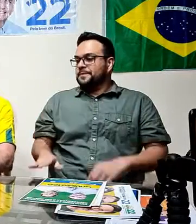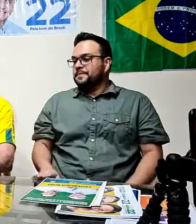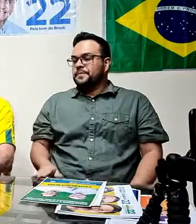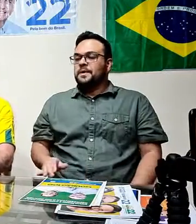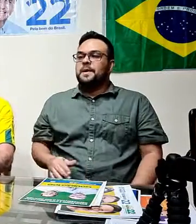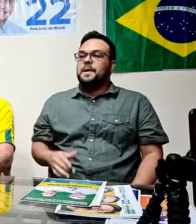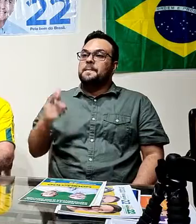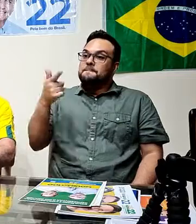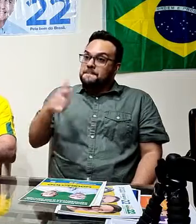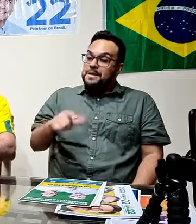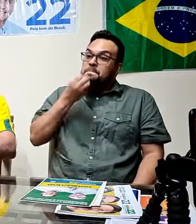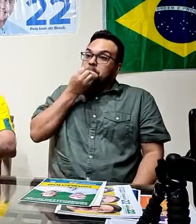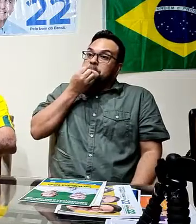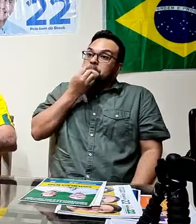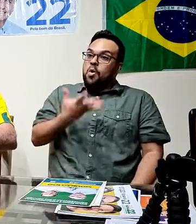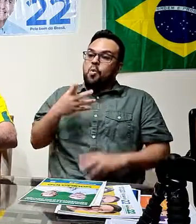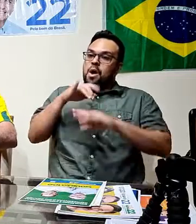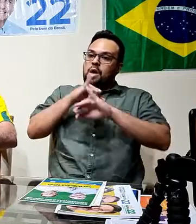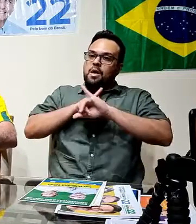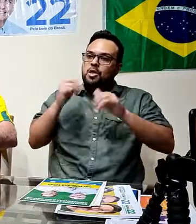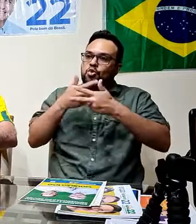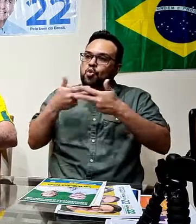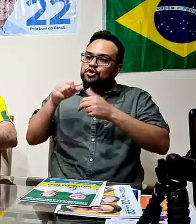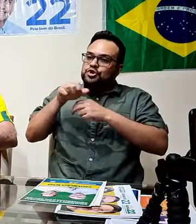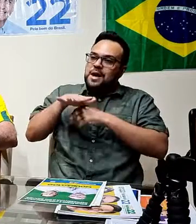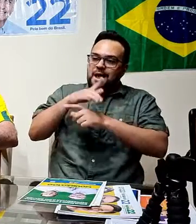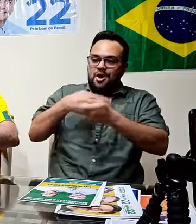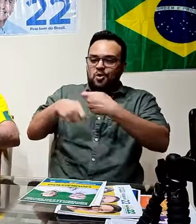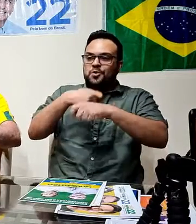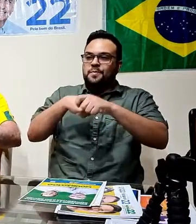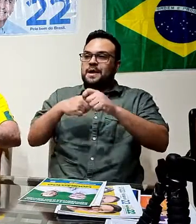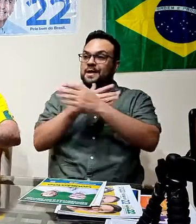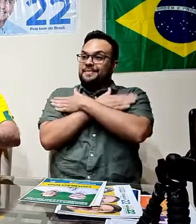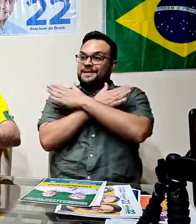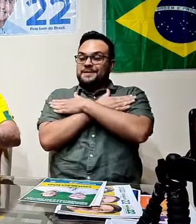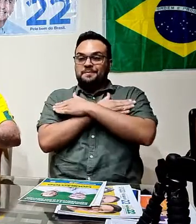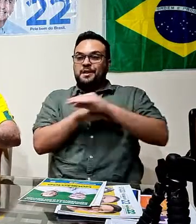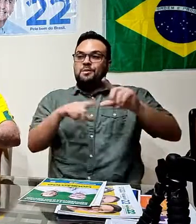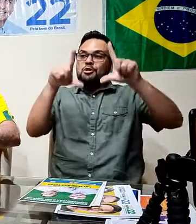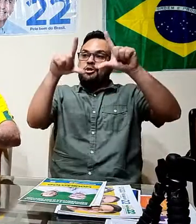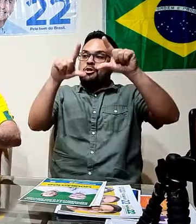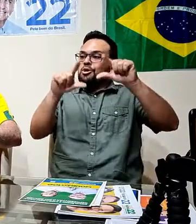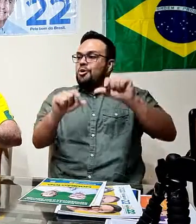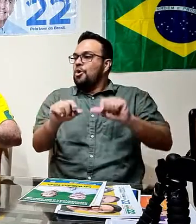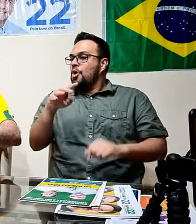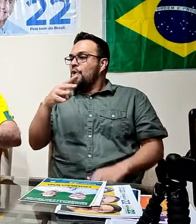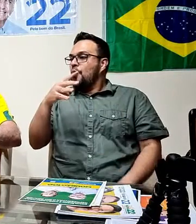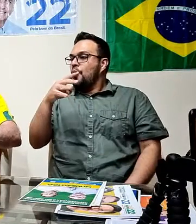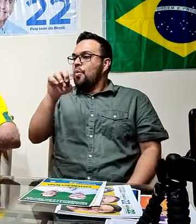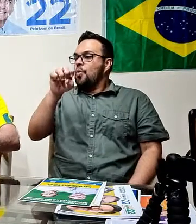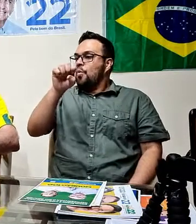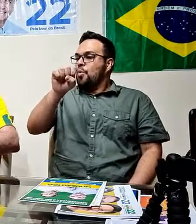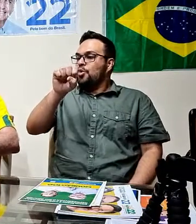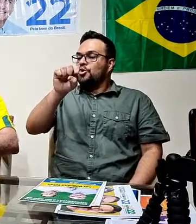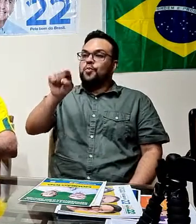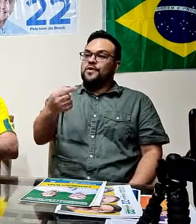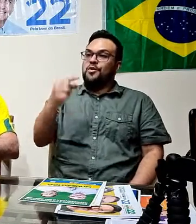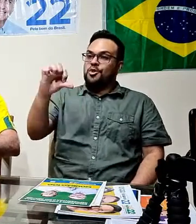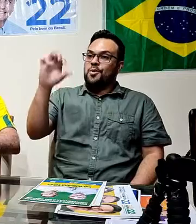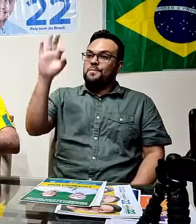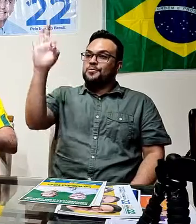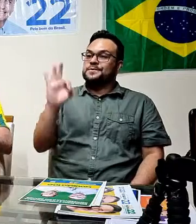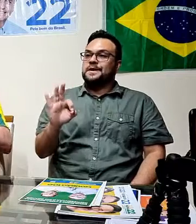Mais uma boa notícia na economia, né? Desemprego cai para 8,9%, o menor patamar em 7